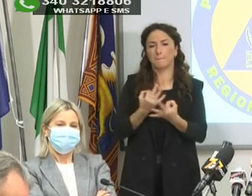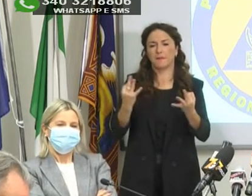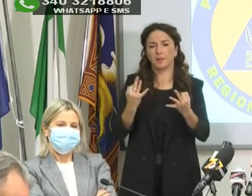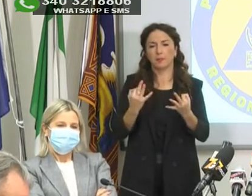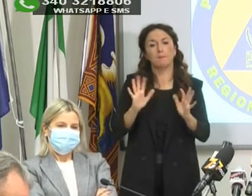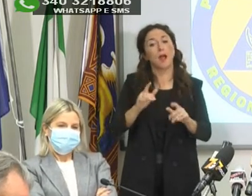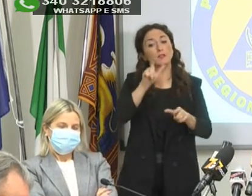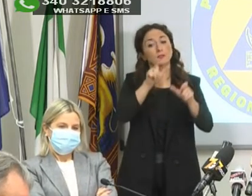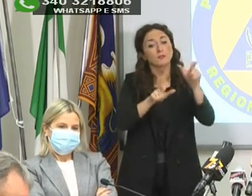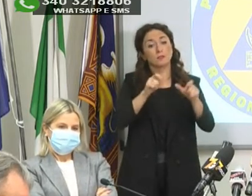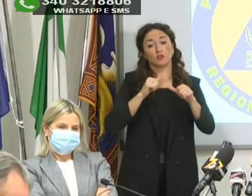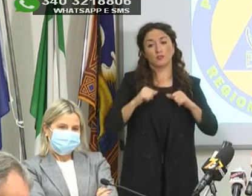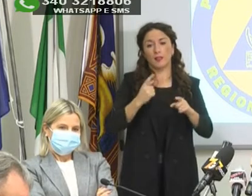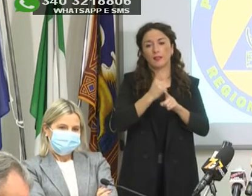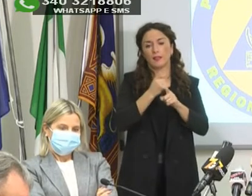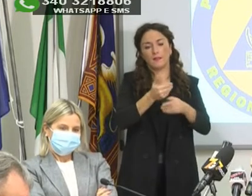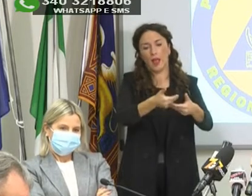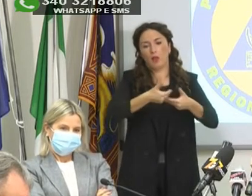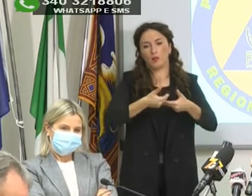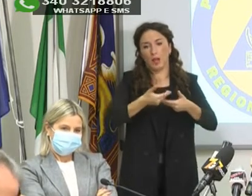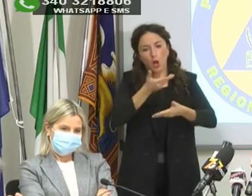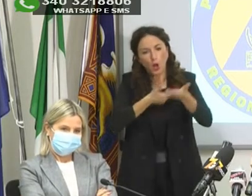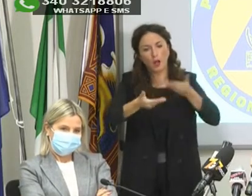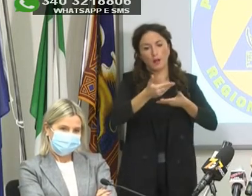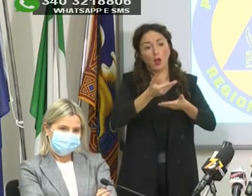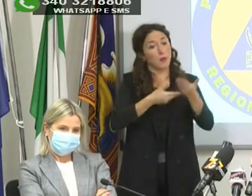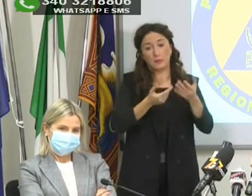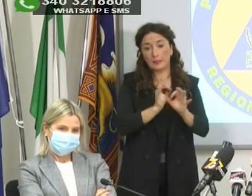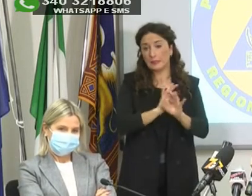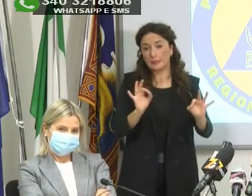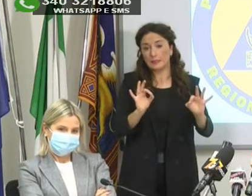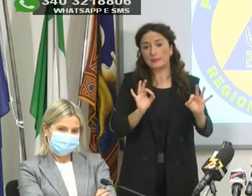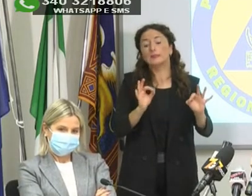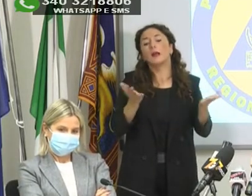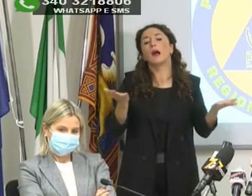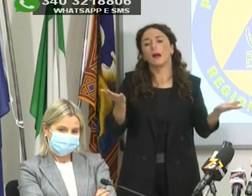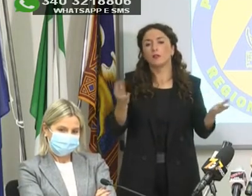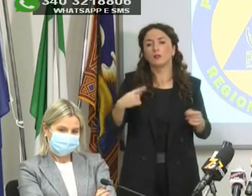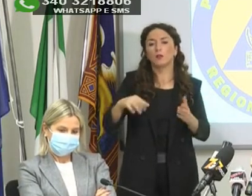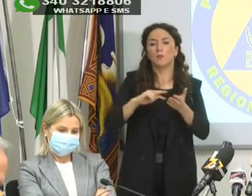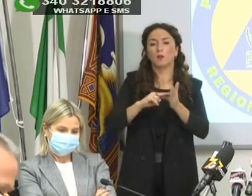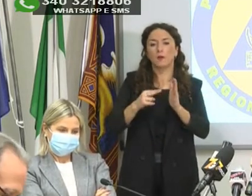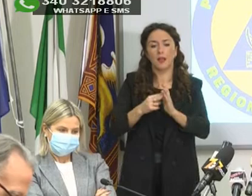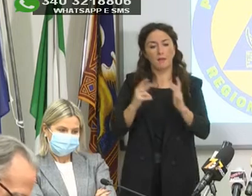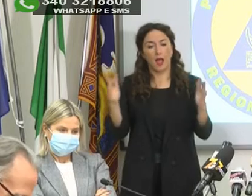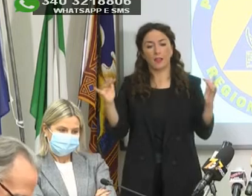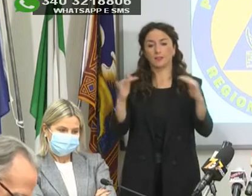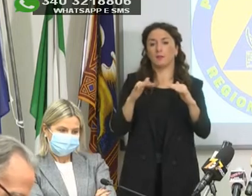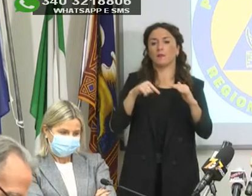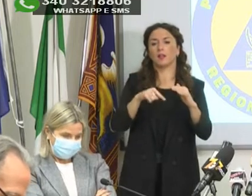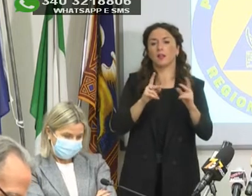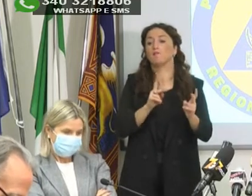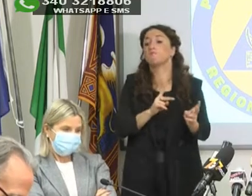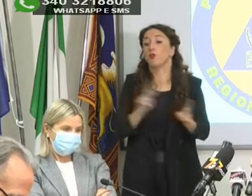dare una mano, se i cittadini non collaborano abbiamo semplicemente il problema dell'assembramento e